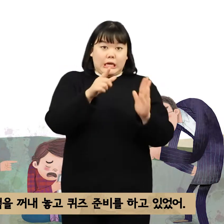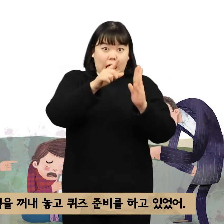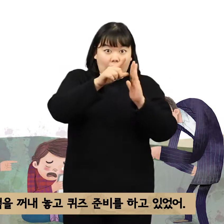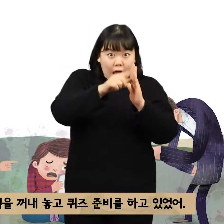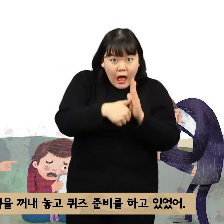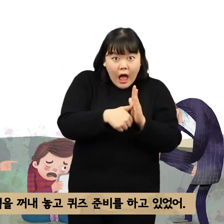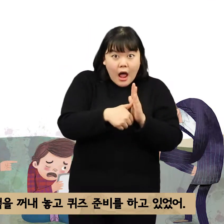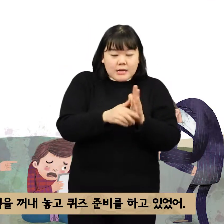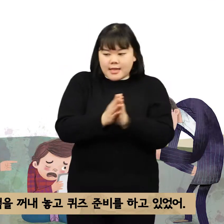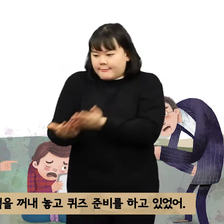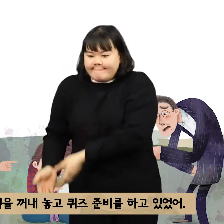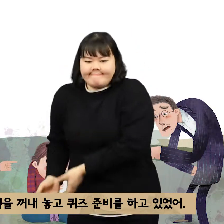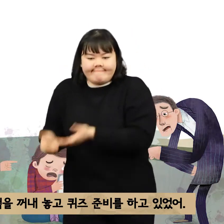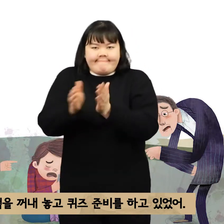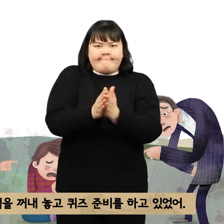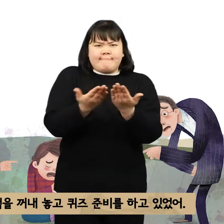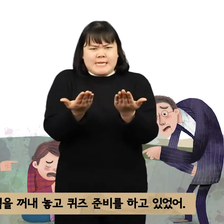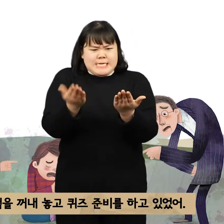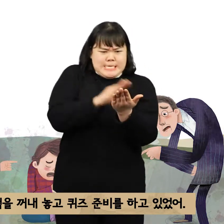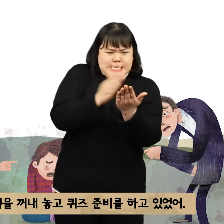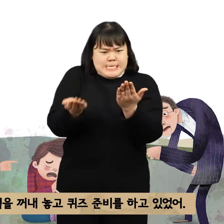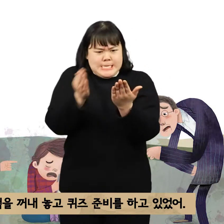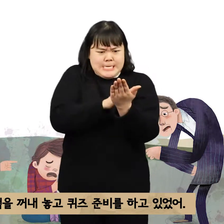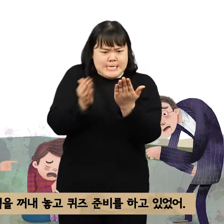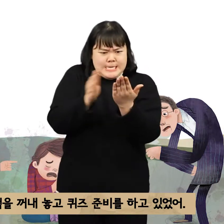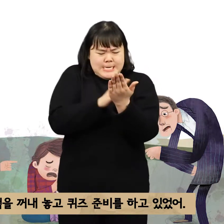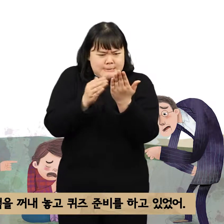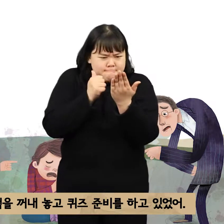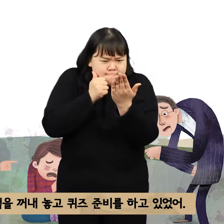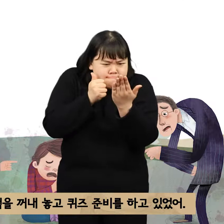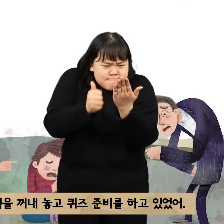꺼내놓고 퀴즈 준비를 하고 있었어.